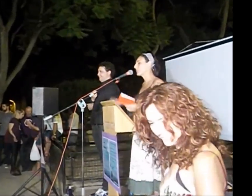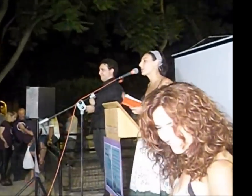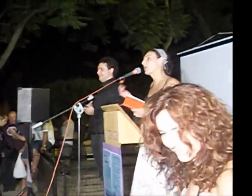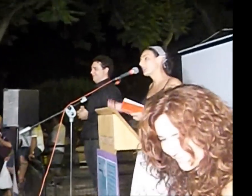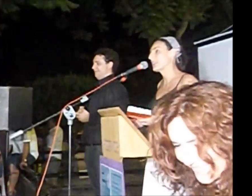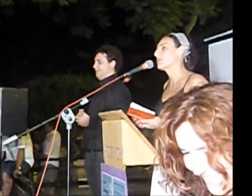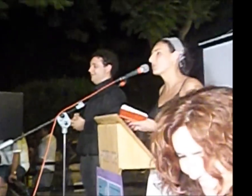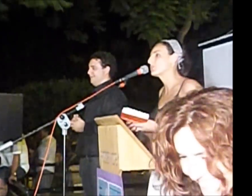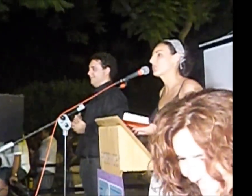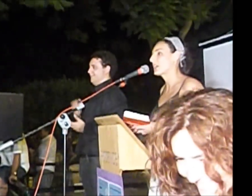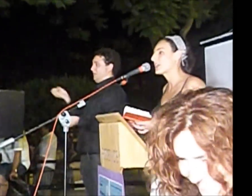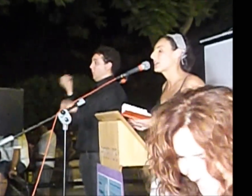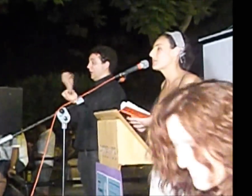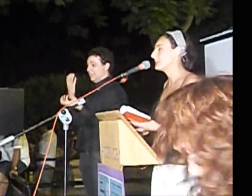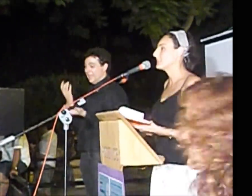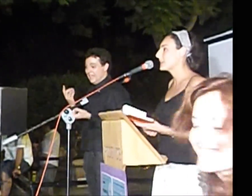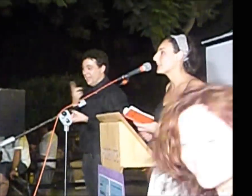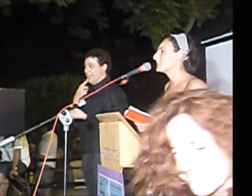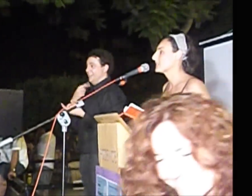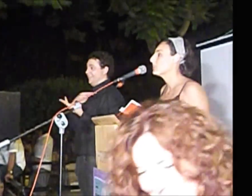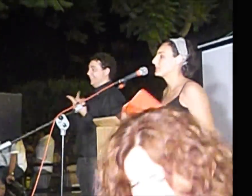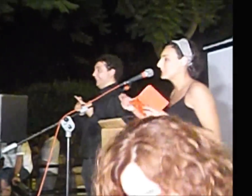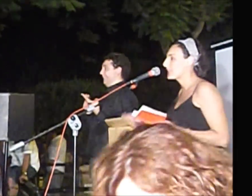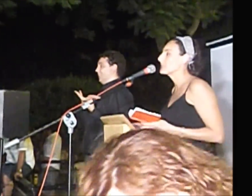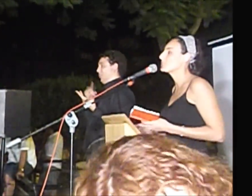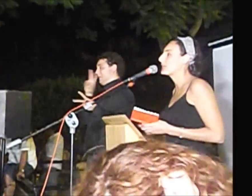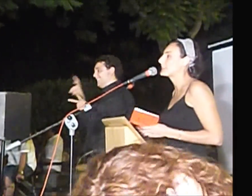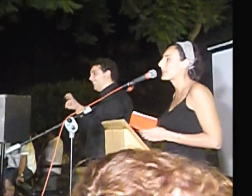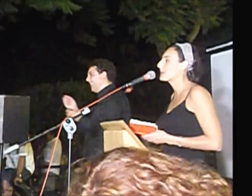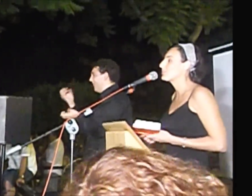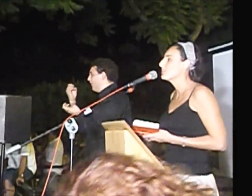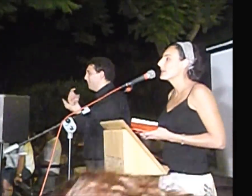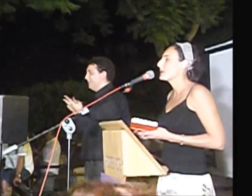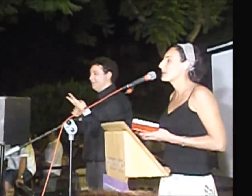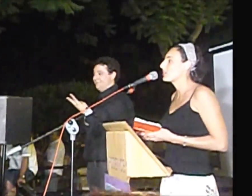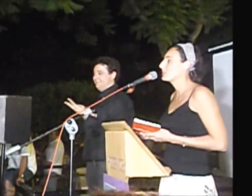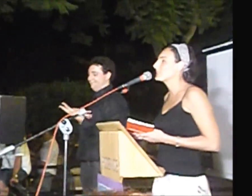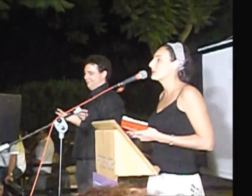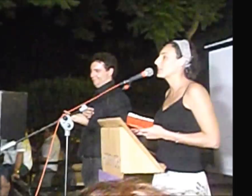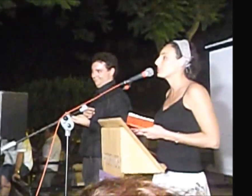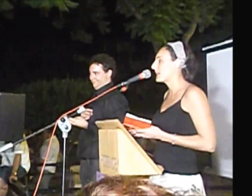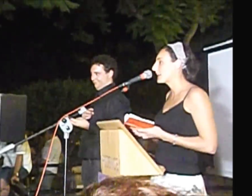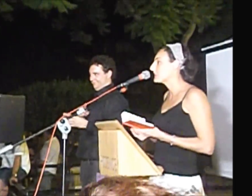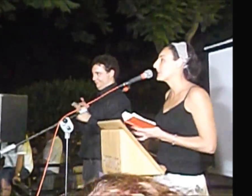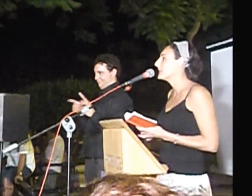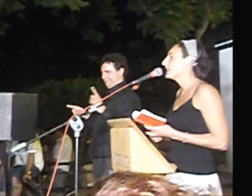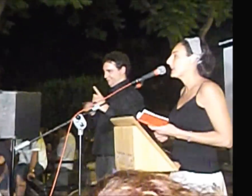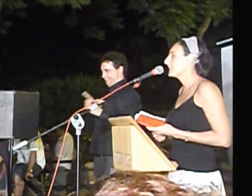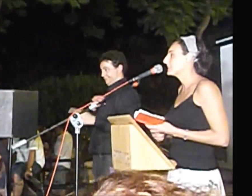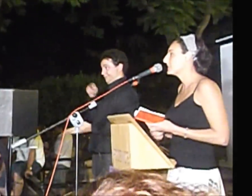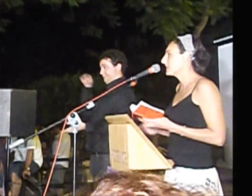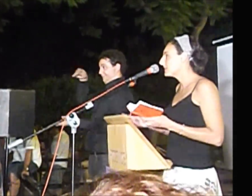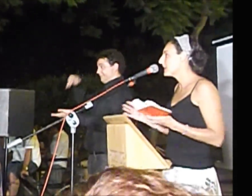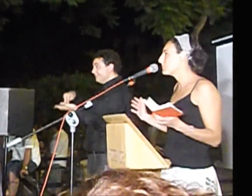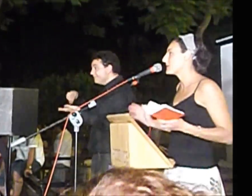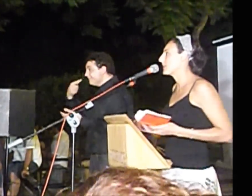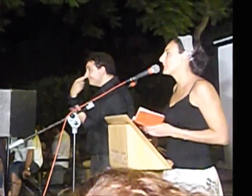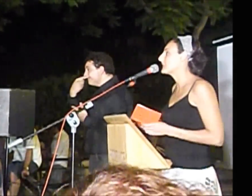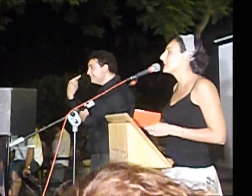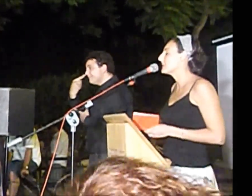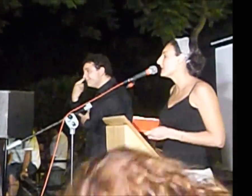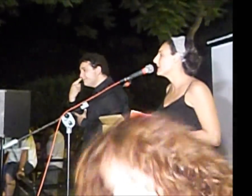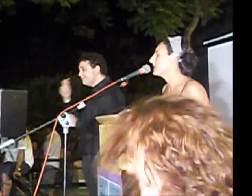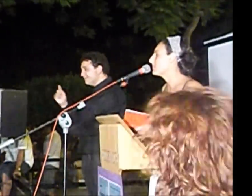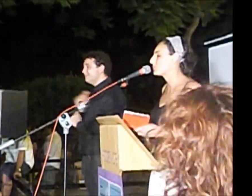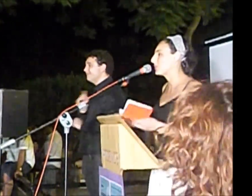Por mucho que te cuenten y por mucho que investigues, pues estar allí sobre el terreno y ver lo que está pasando esta gente es